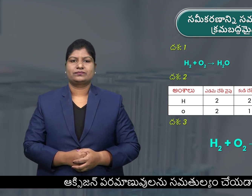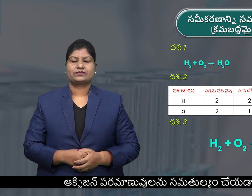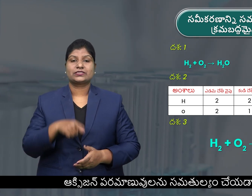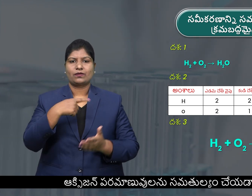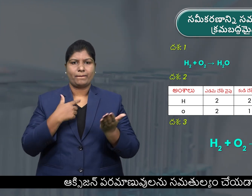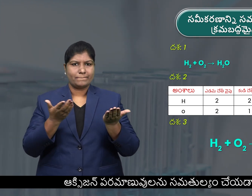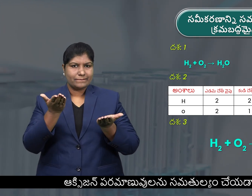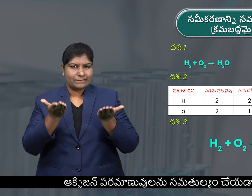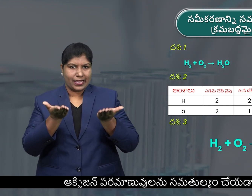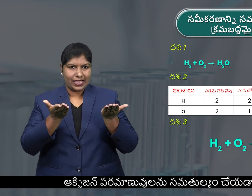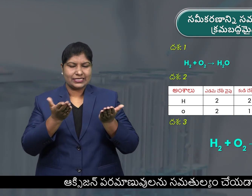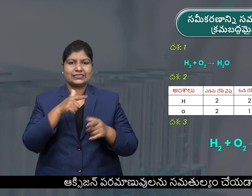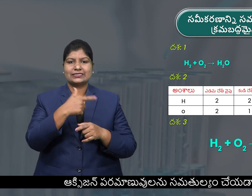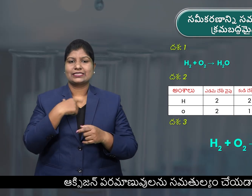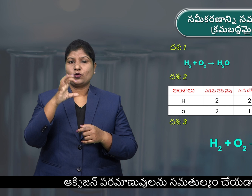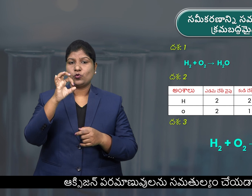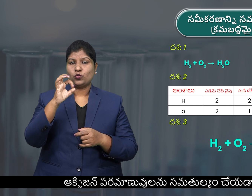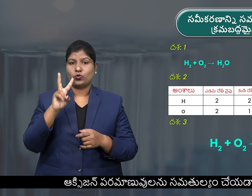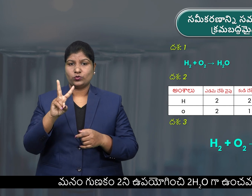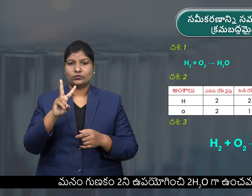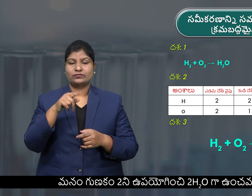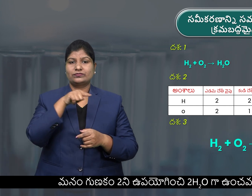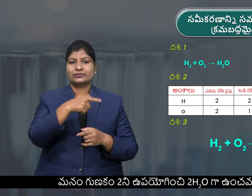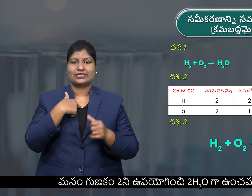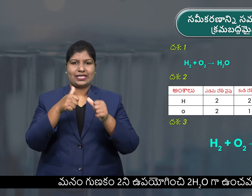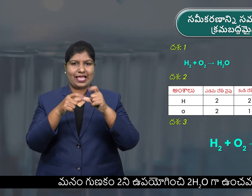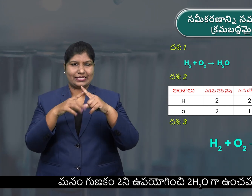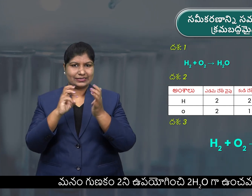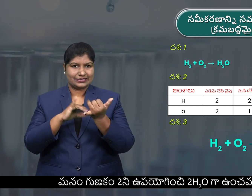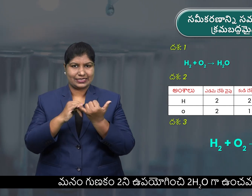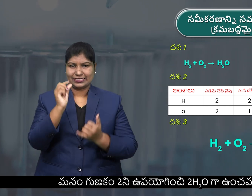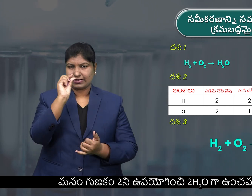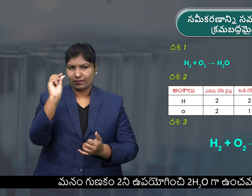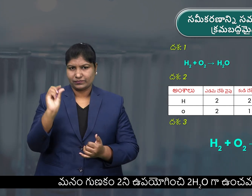ఆక్సిజన్ పరమాణువులను సమతుల్యం చేయడానికి మనం గుణకం 2ని